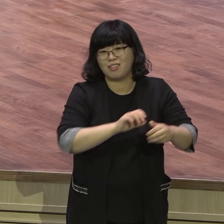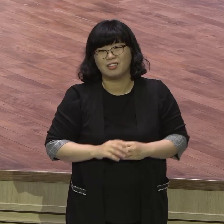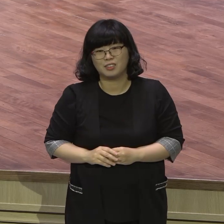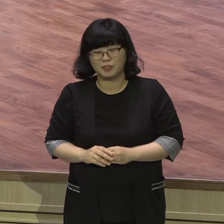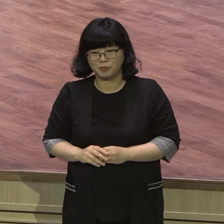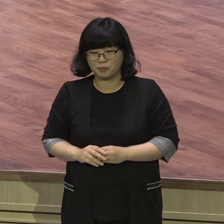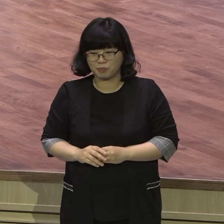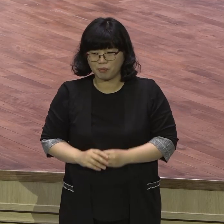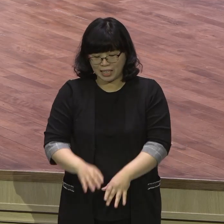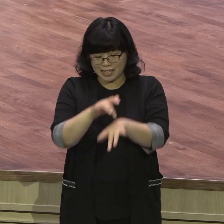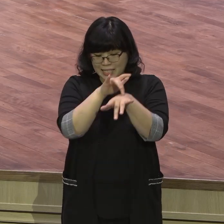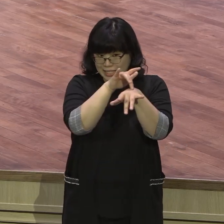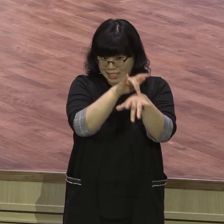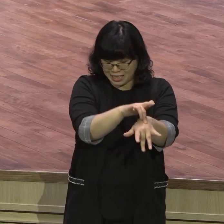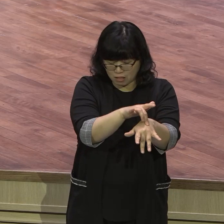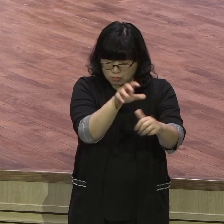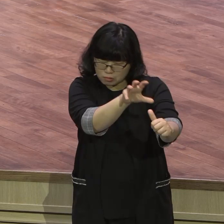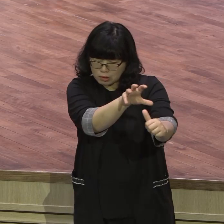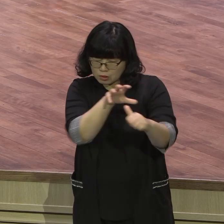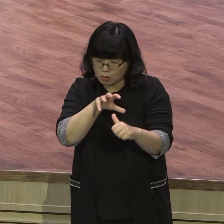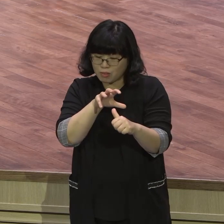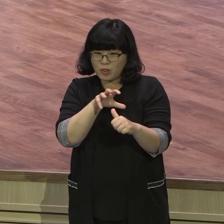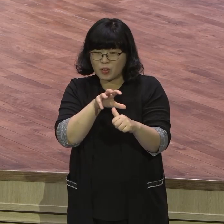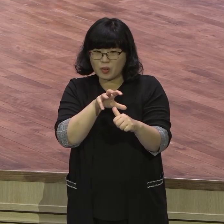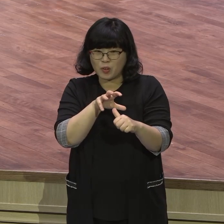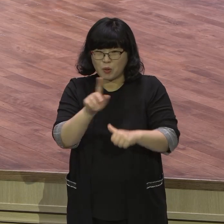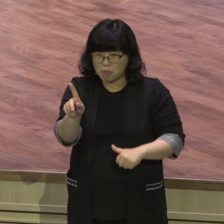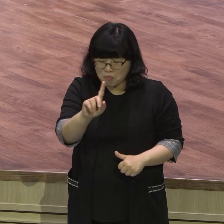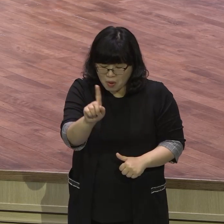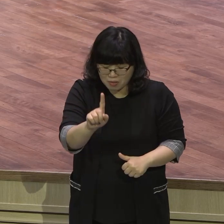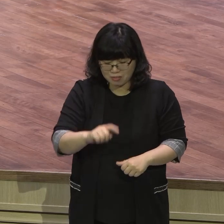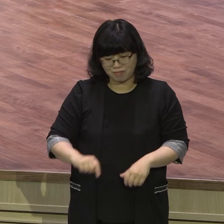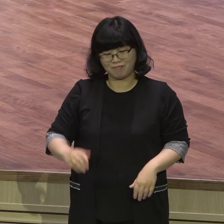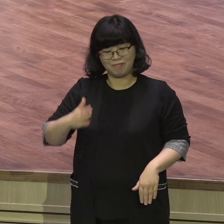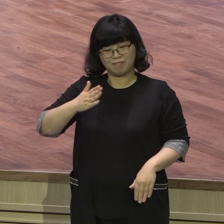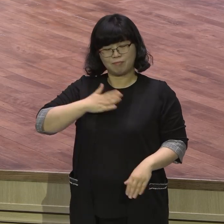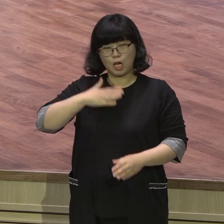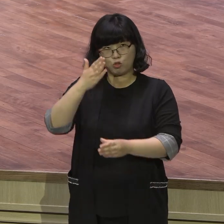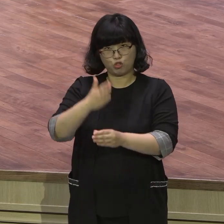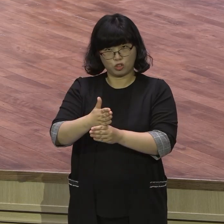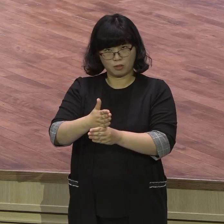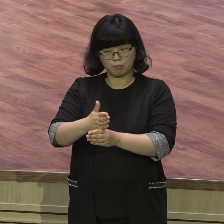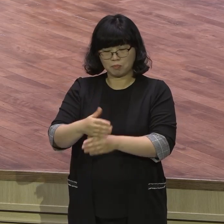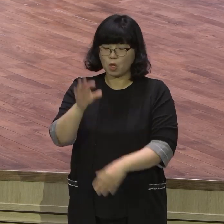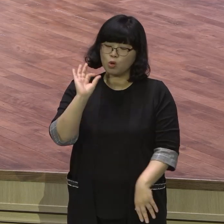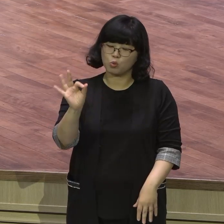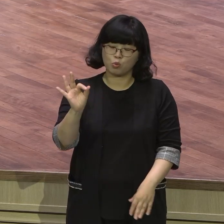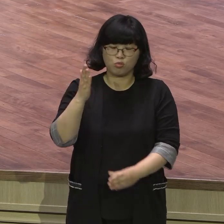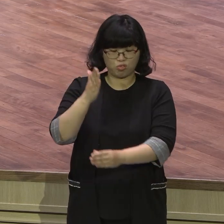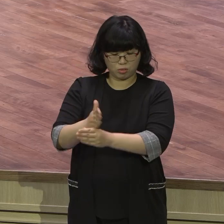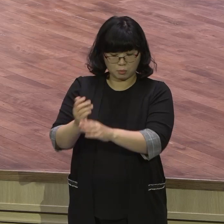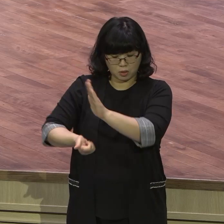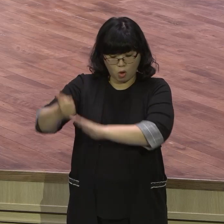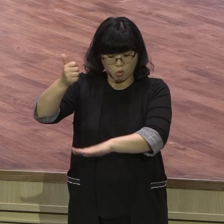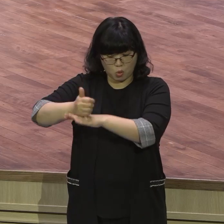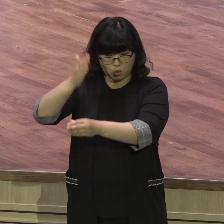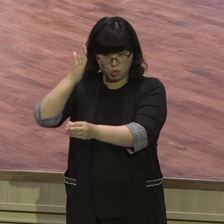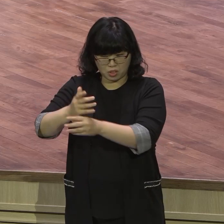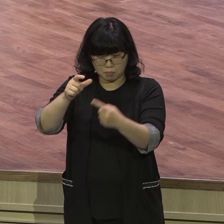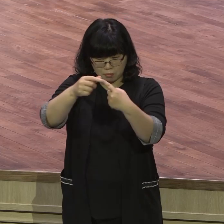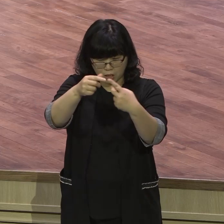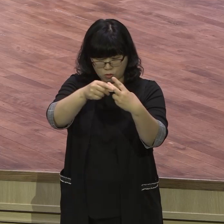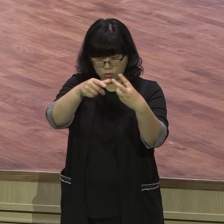장세기 3장 11장의 자기중심 물질중심 세상 성공 성공을 위해서 한다면 뭐든지 다